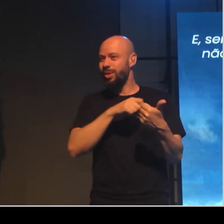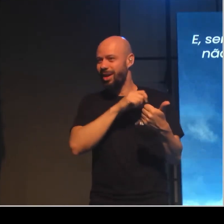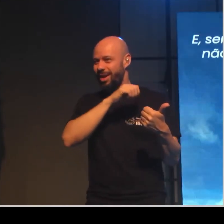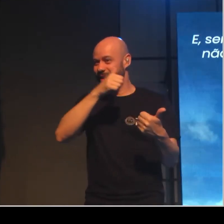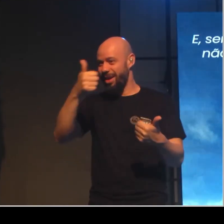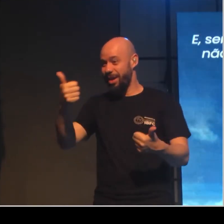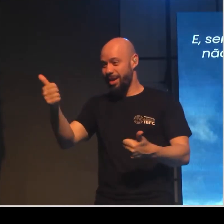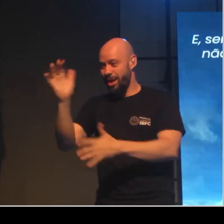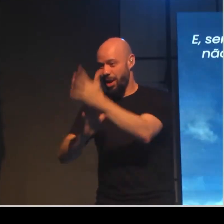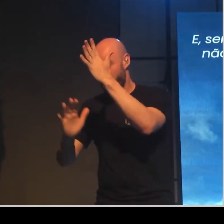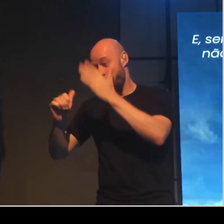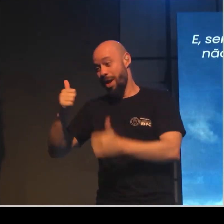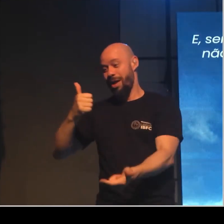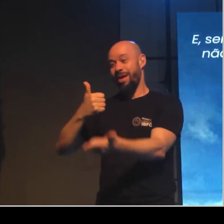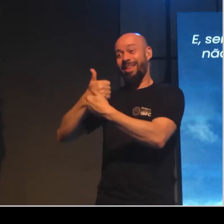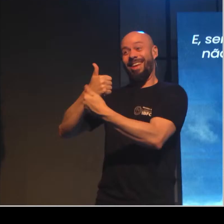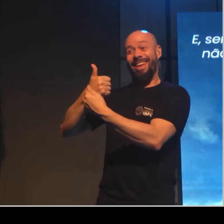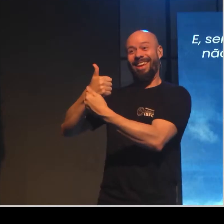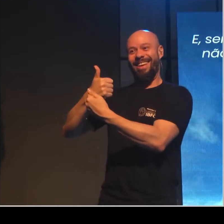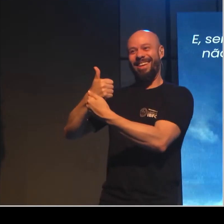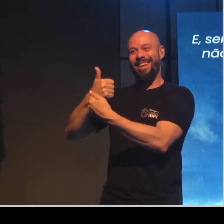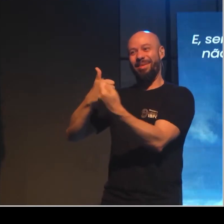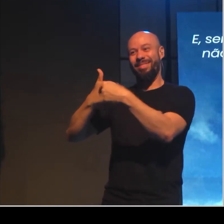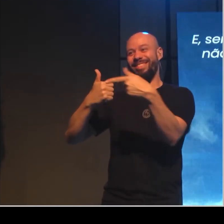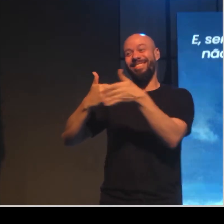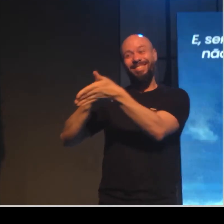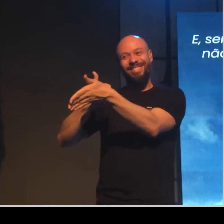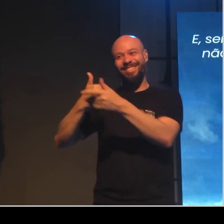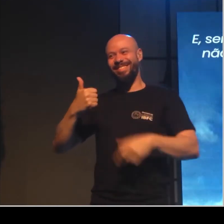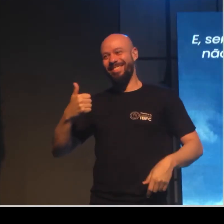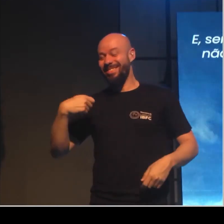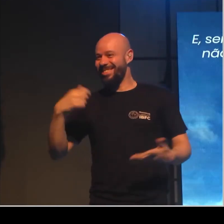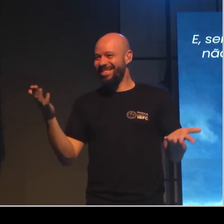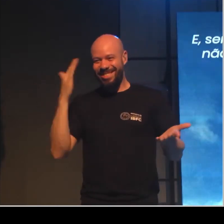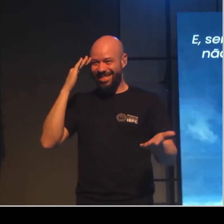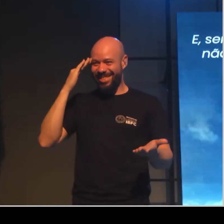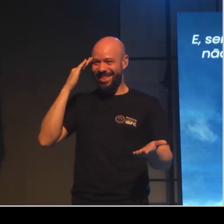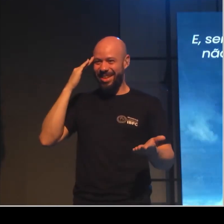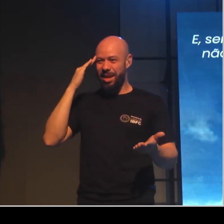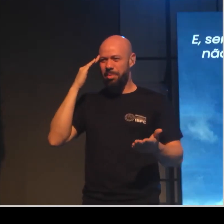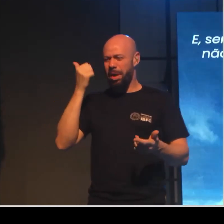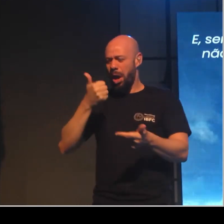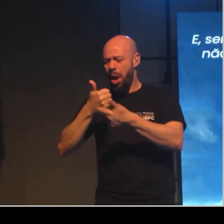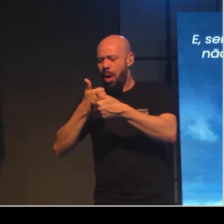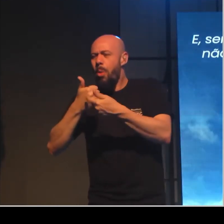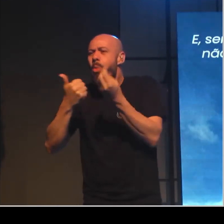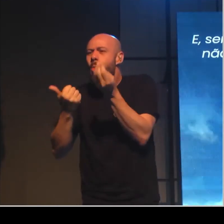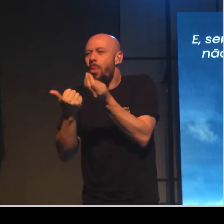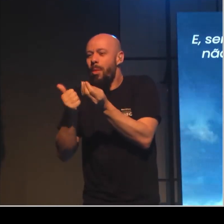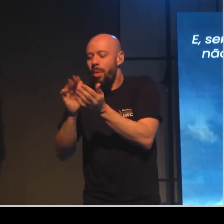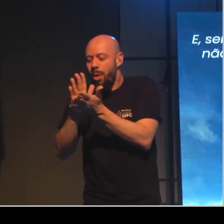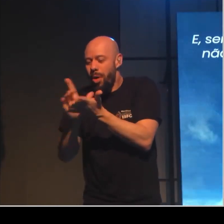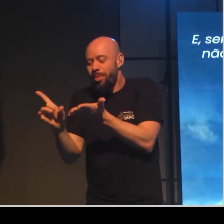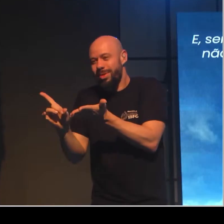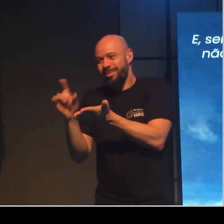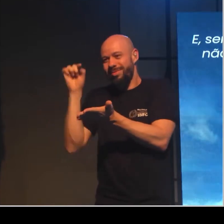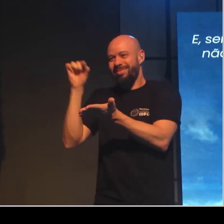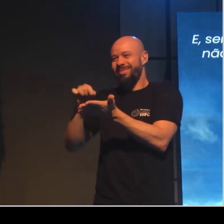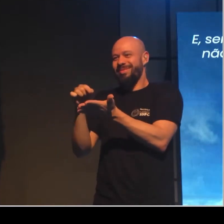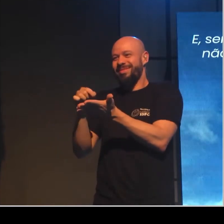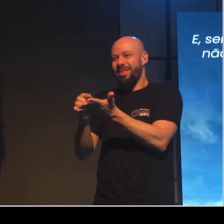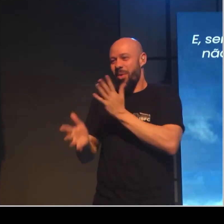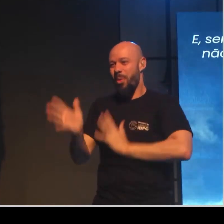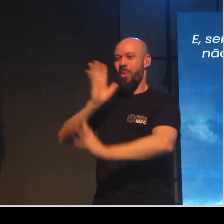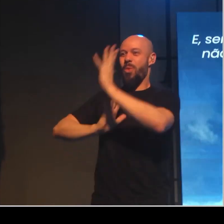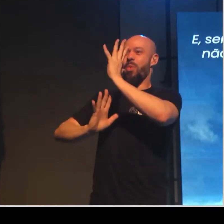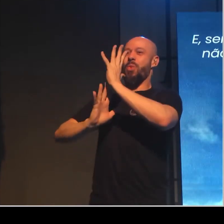tenha procurado a sua própria fama. Talvez você tenha procurado o seu próprio prazer. Talvez você tenha procurado a sua própria